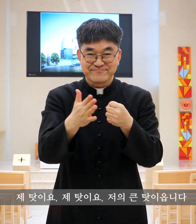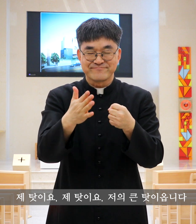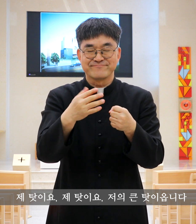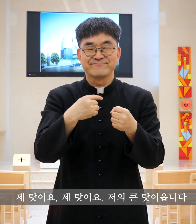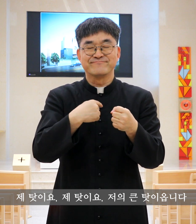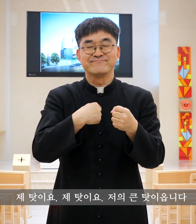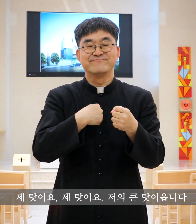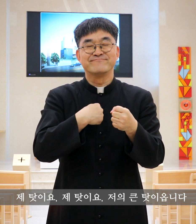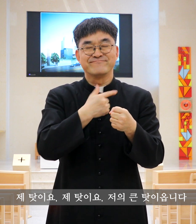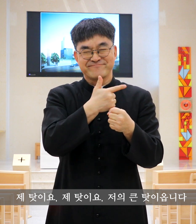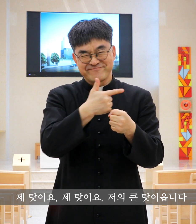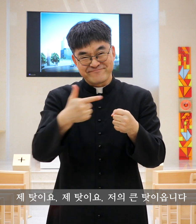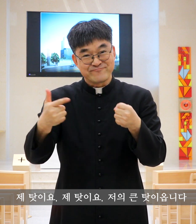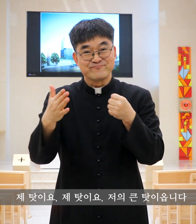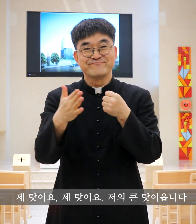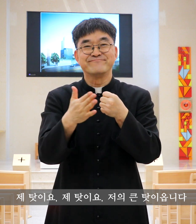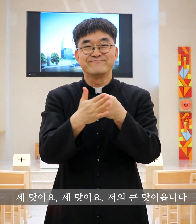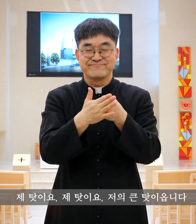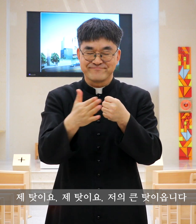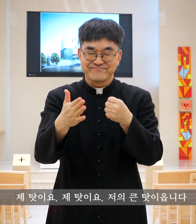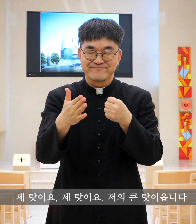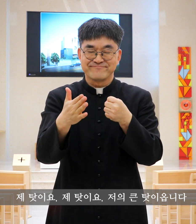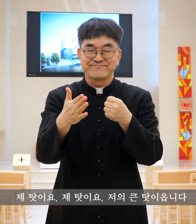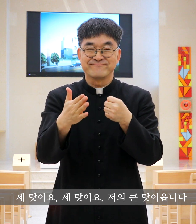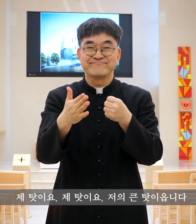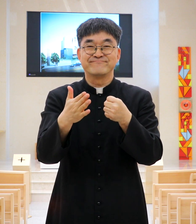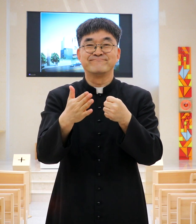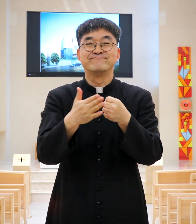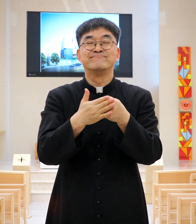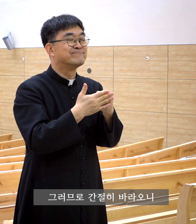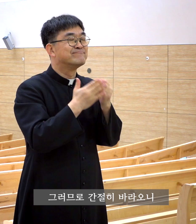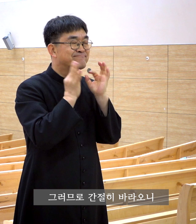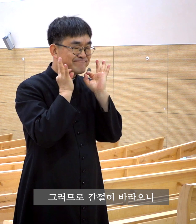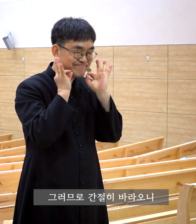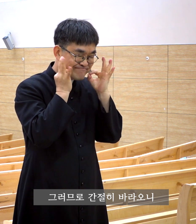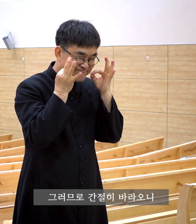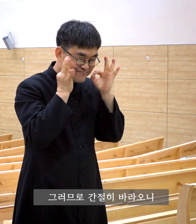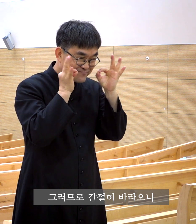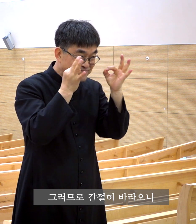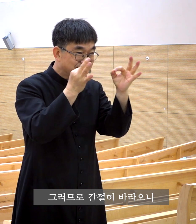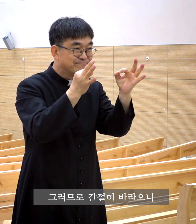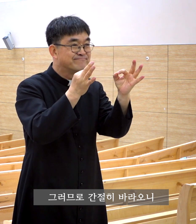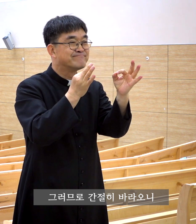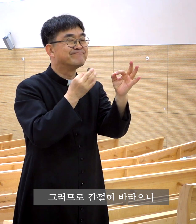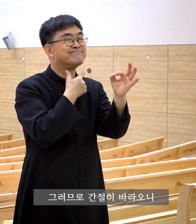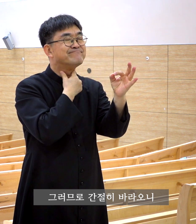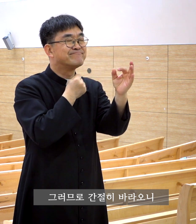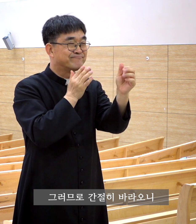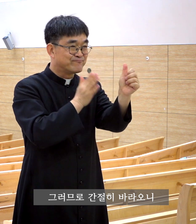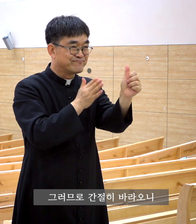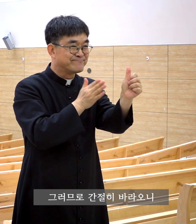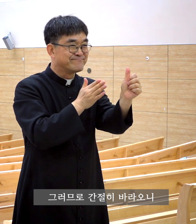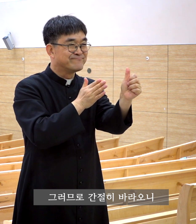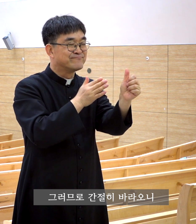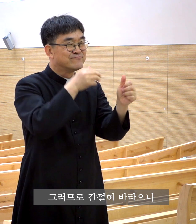저의 큰 타시오입니다. 그러므로 간절히 바라오니